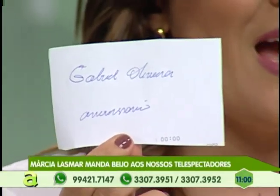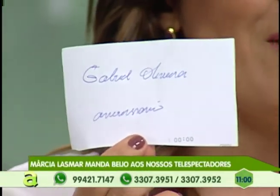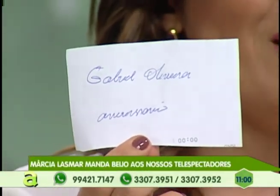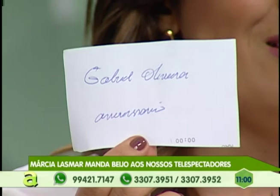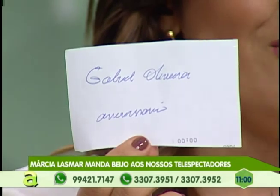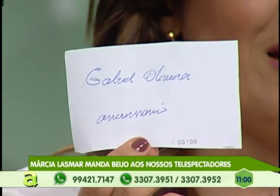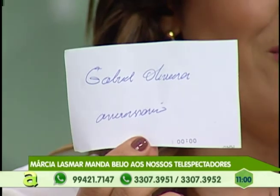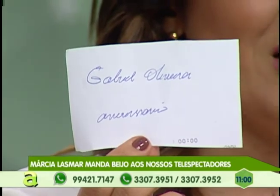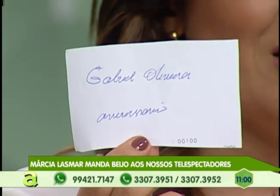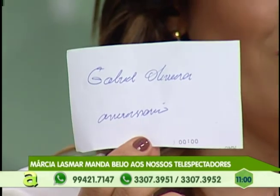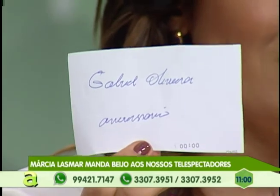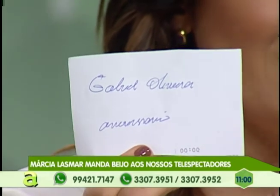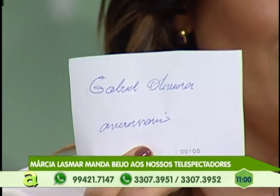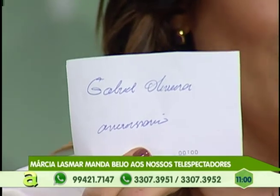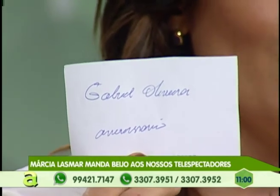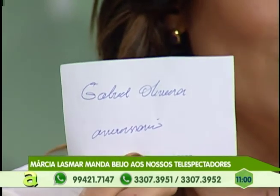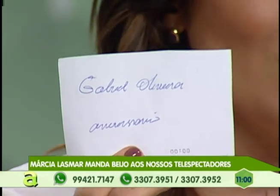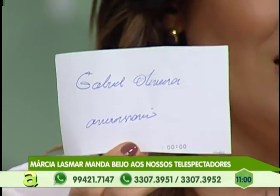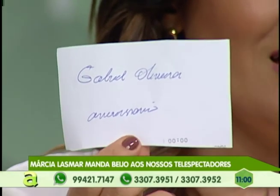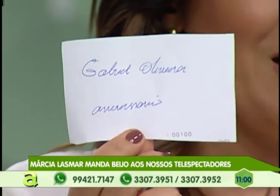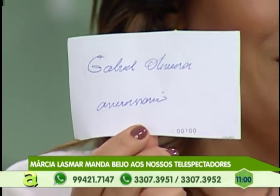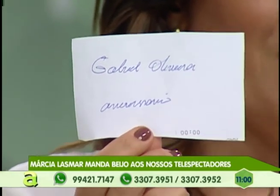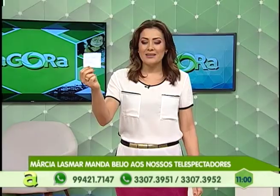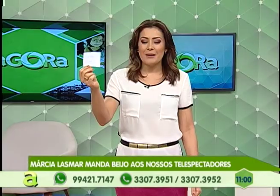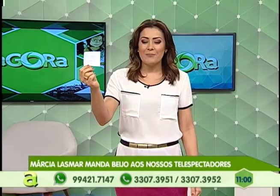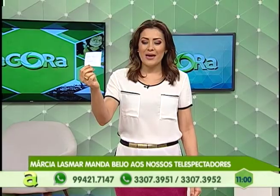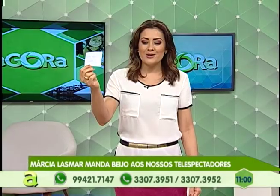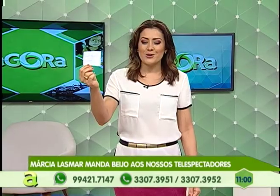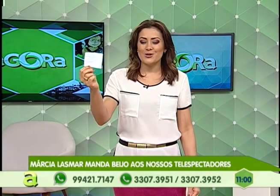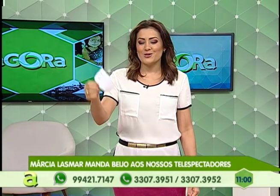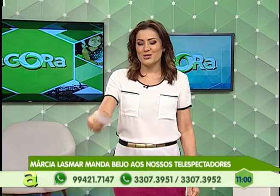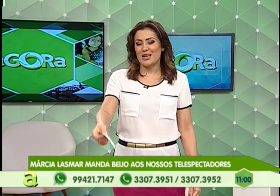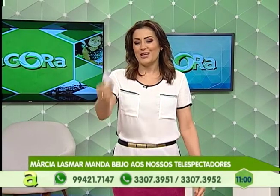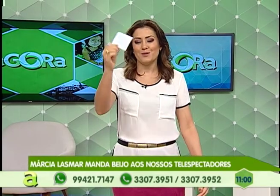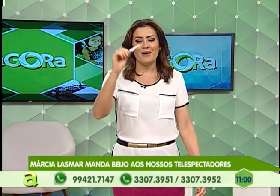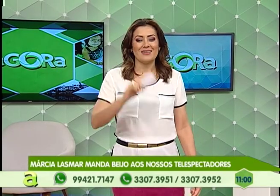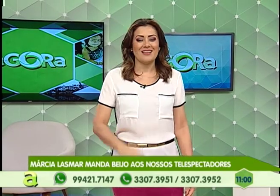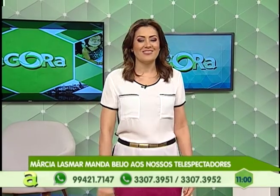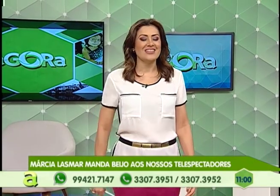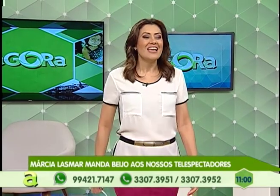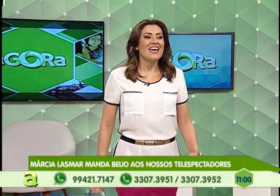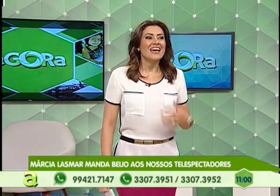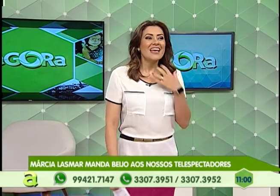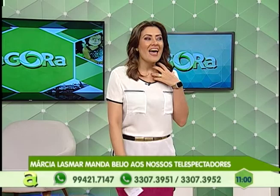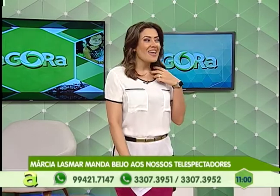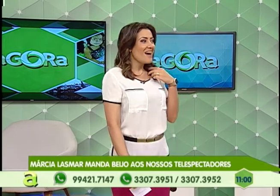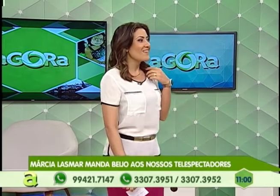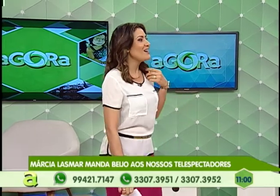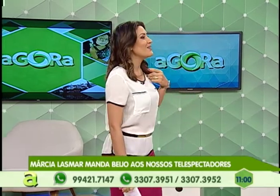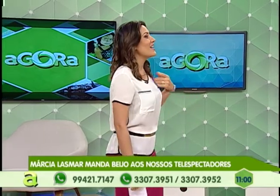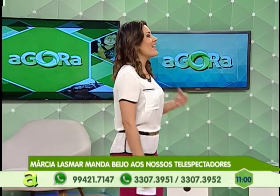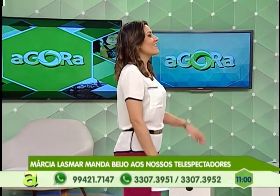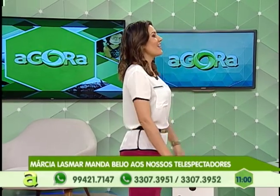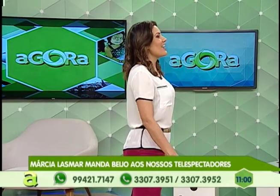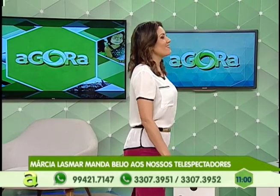Gabriel Oliveira fazendo aniversário hoje. Manda beijo aos nossos telespectadores. Quem é o Gabriel, Kleber?